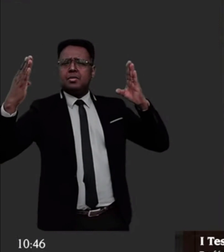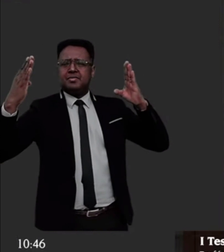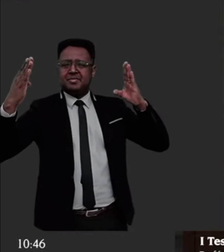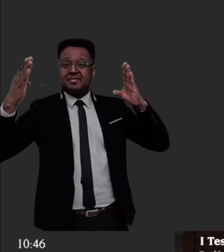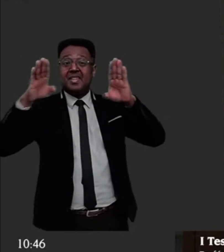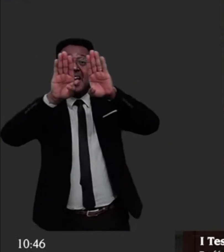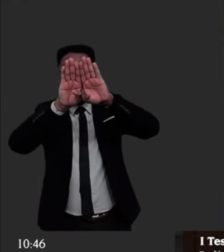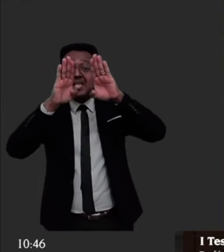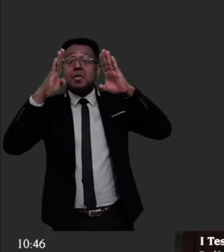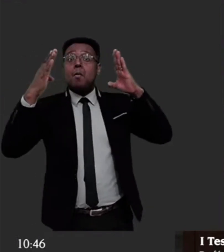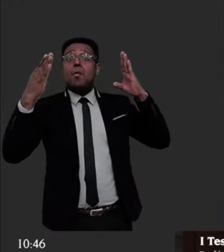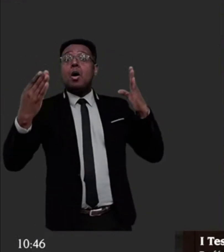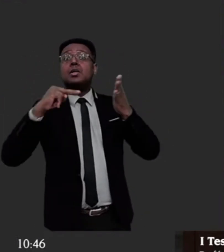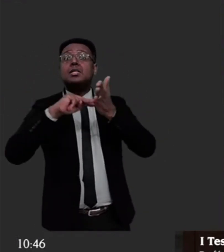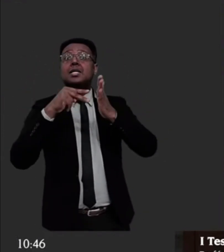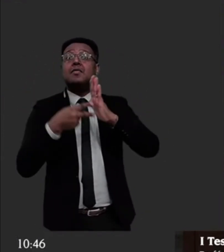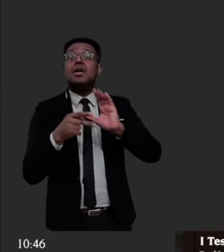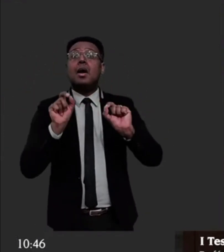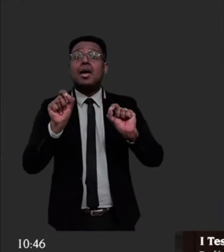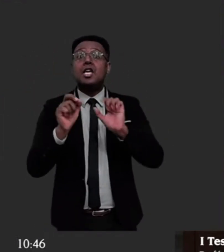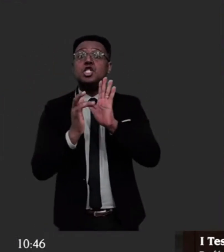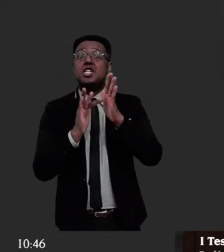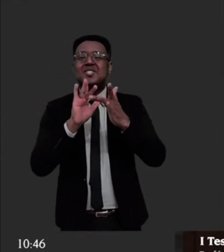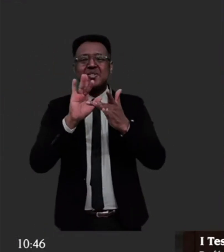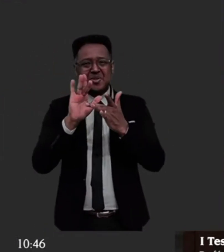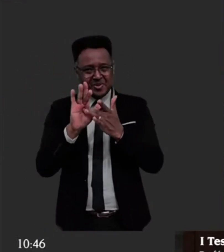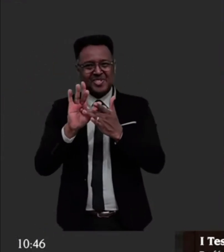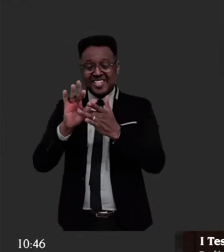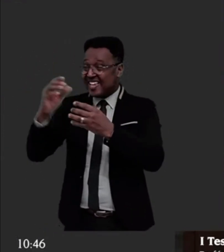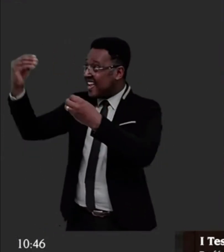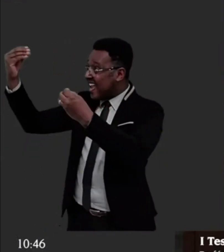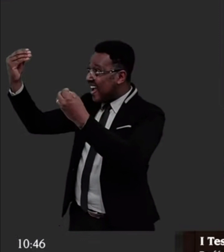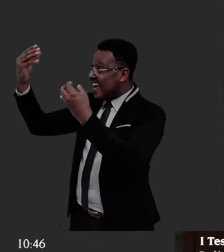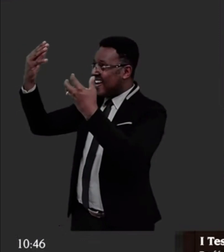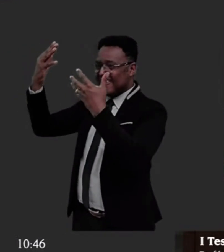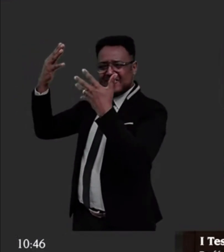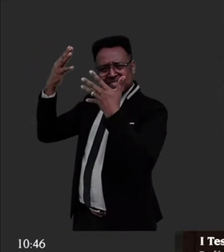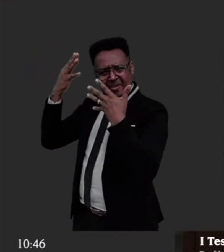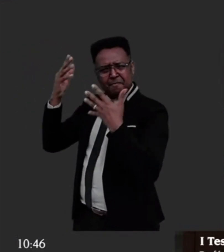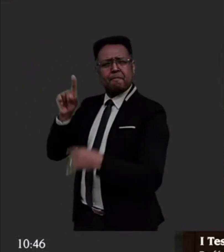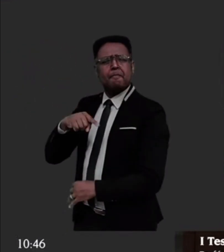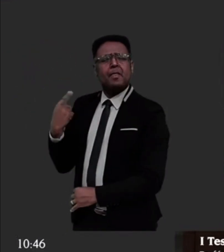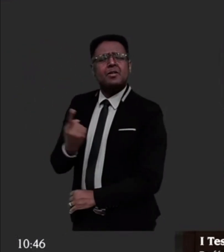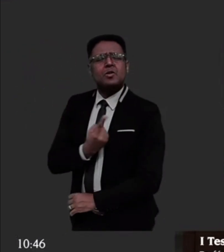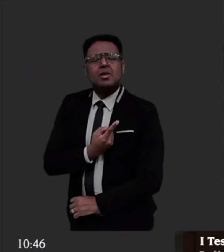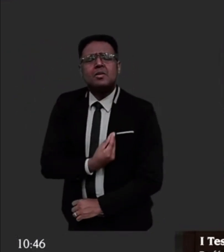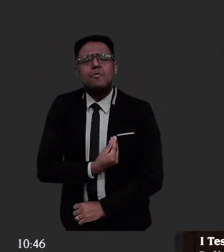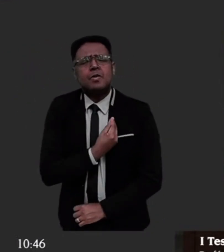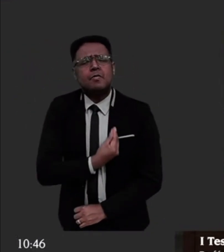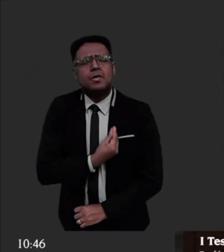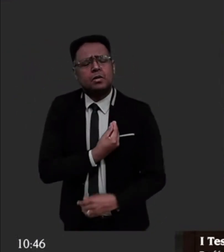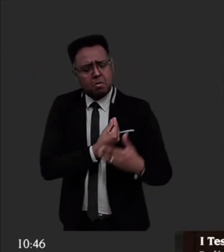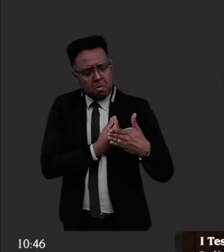graça. Glória ao nome do Senhor. De maneira que nós estamos agora vivendo, irmãos, na graça do Filho de